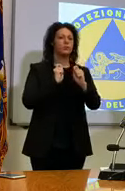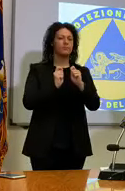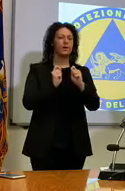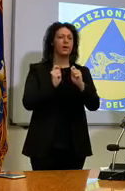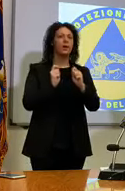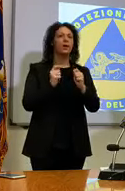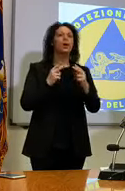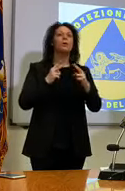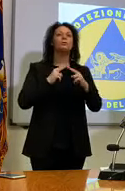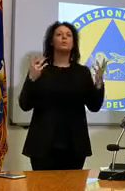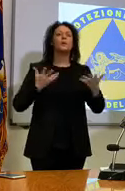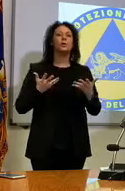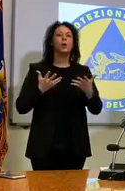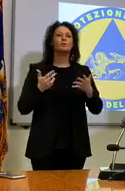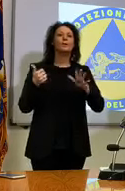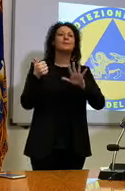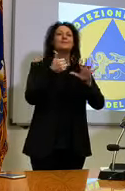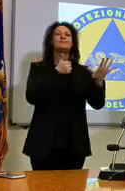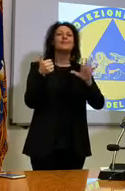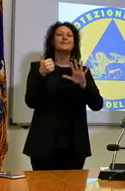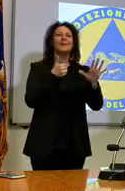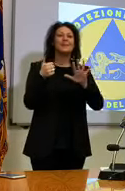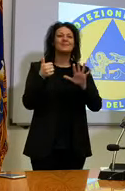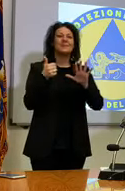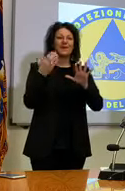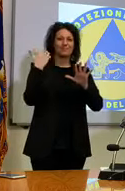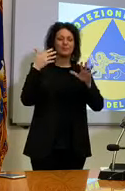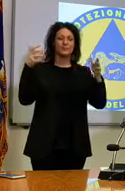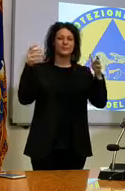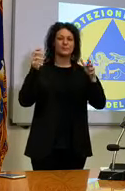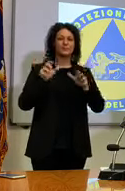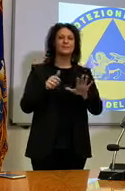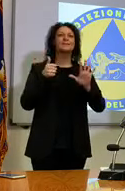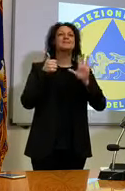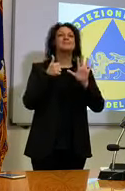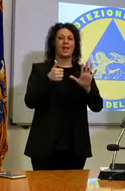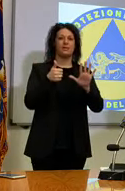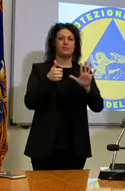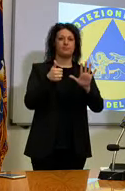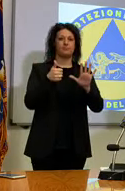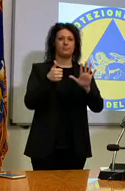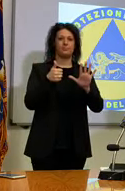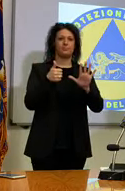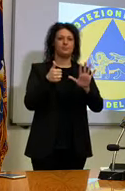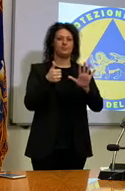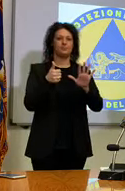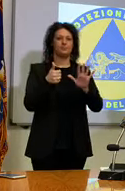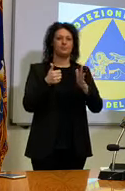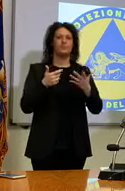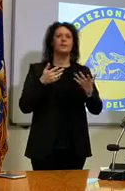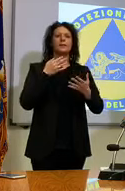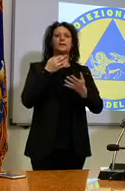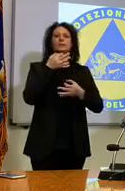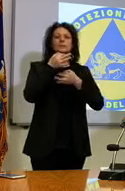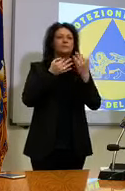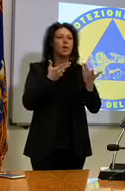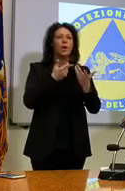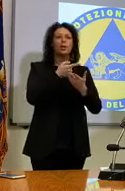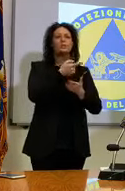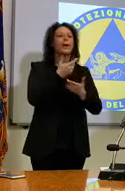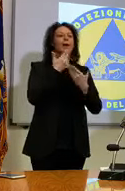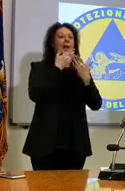e abbiamo scoperto che i 66 erano diventati 6, non 600, 6. E questo ci ha insegnato che